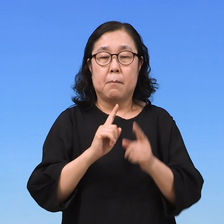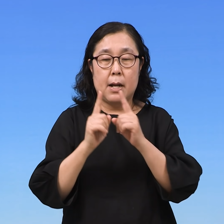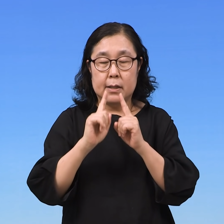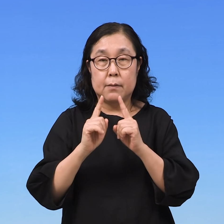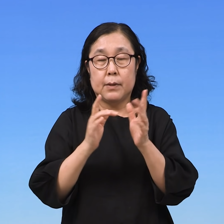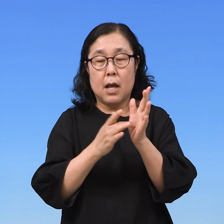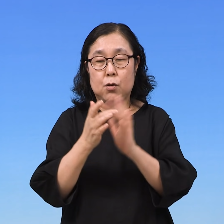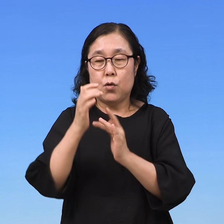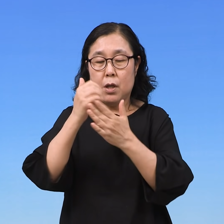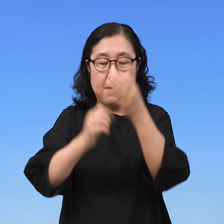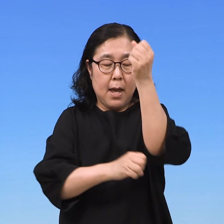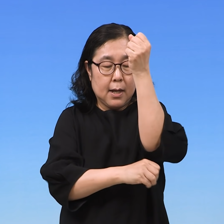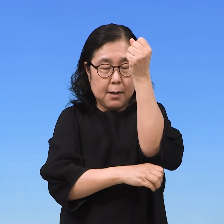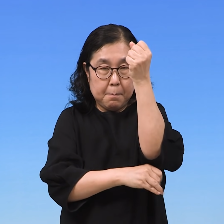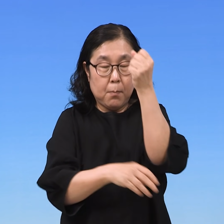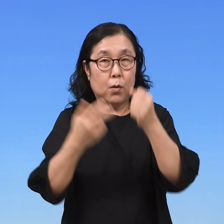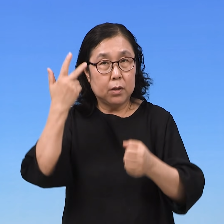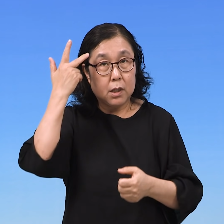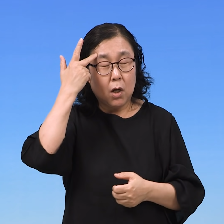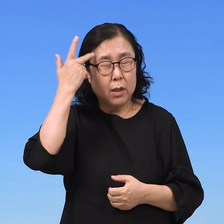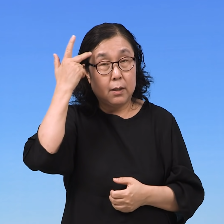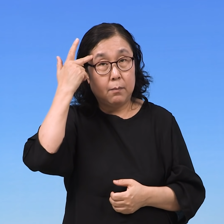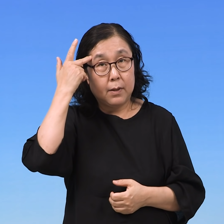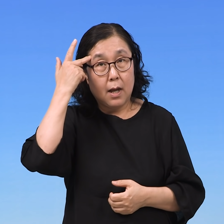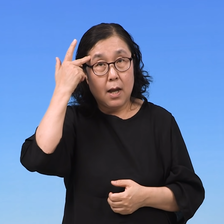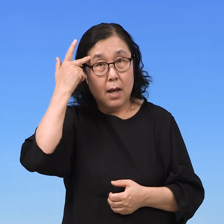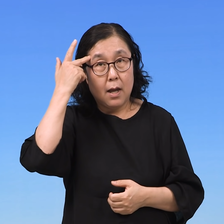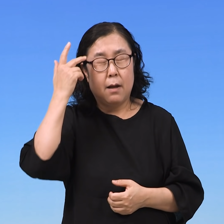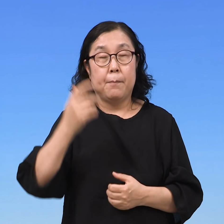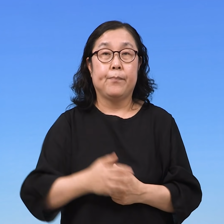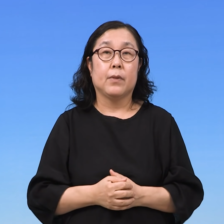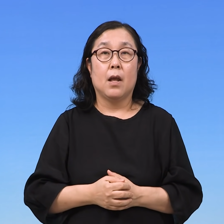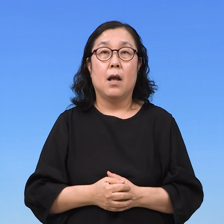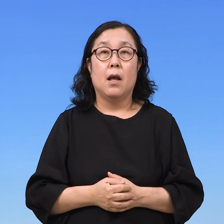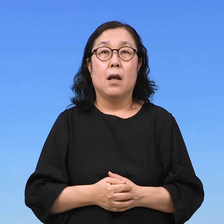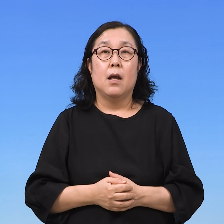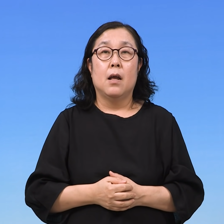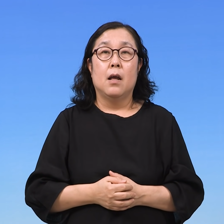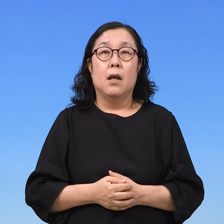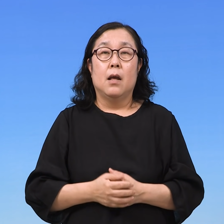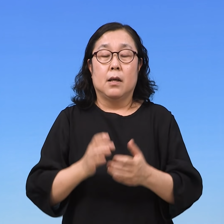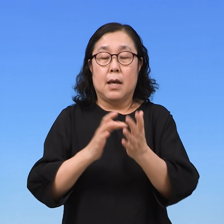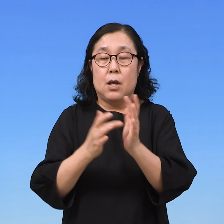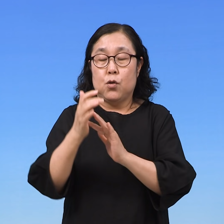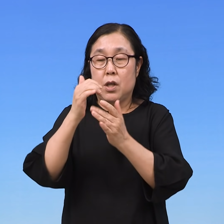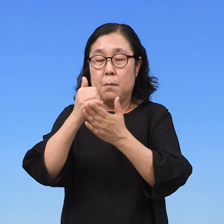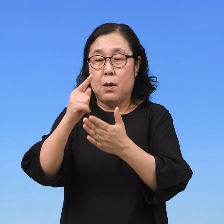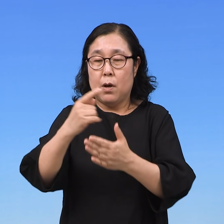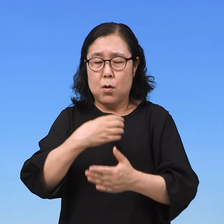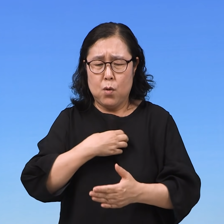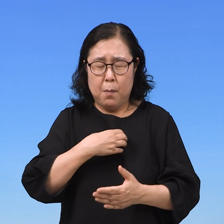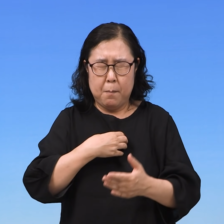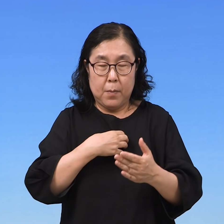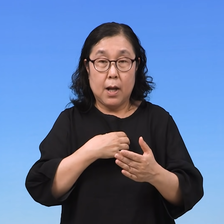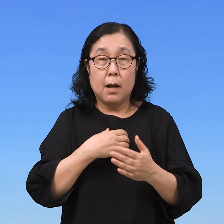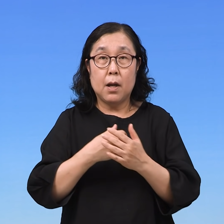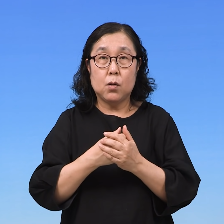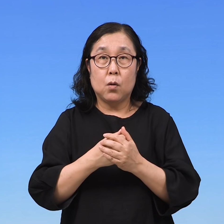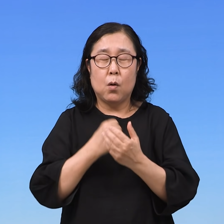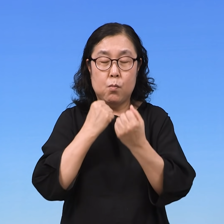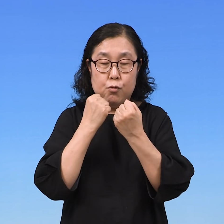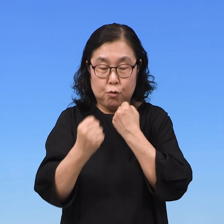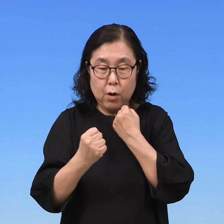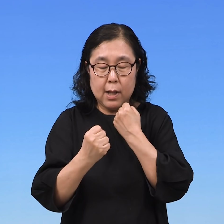근본 정신이에요. 예수님의 이 근본 정신, 이 무모한 근본 정신이 있었기 때문에 십자가라는